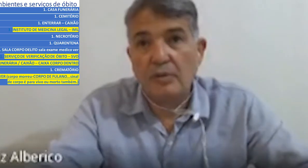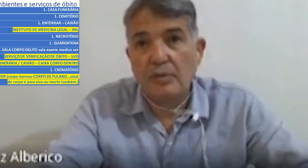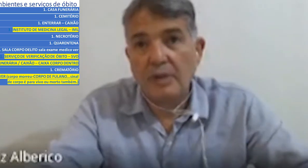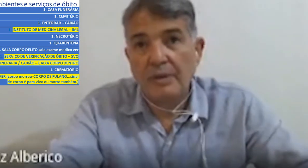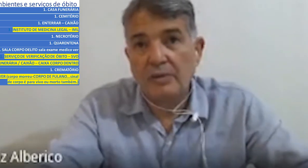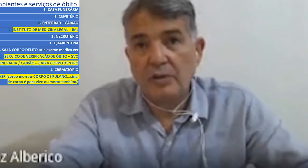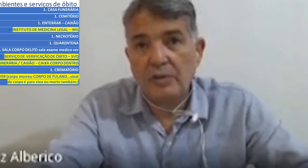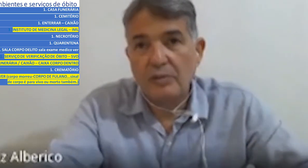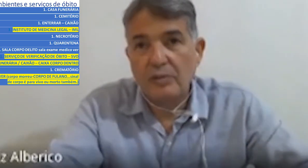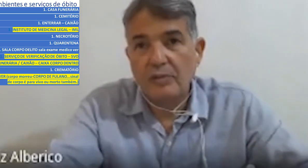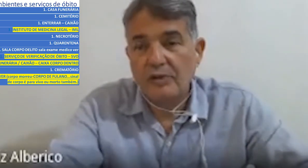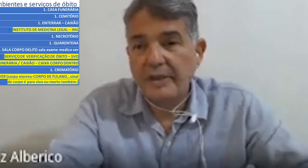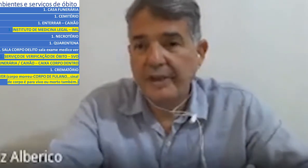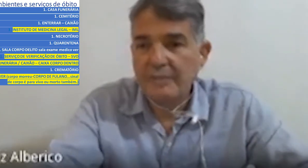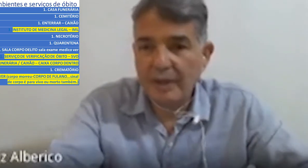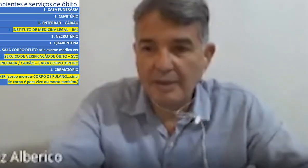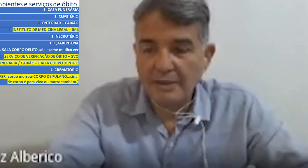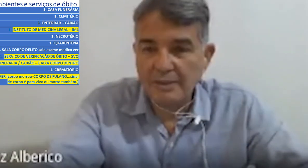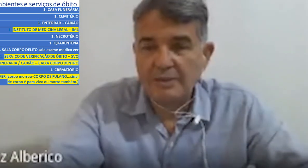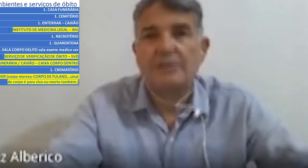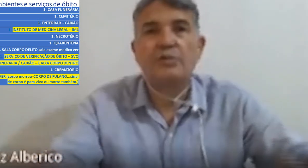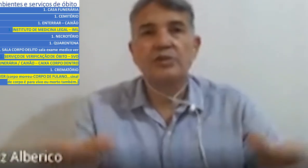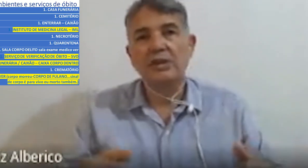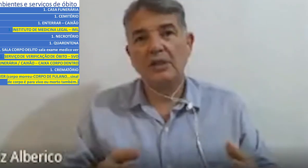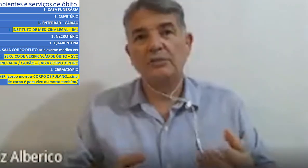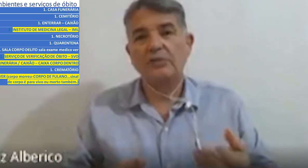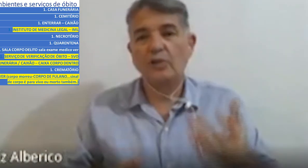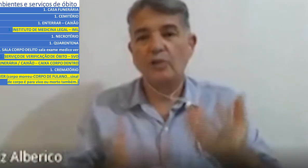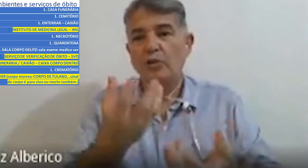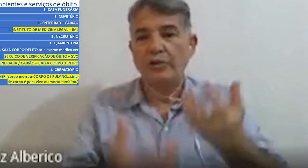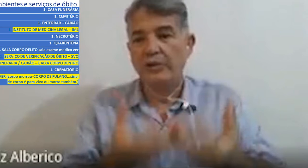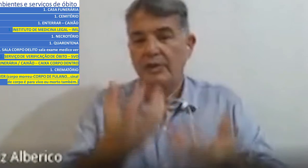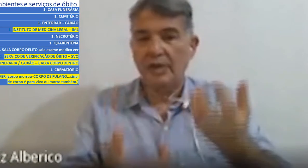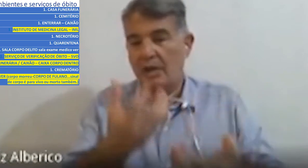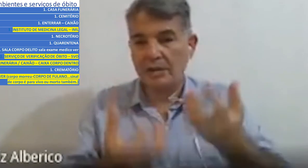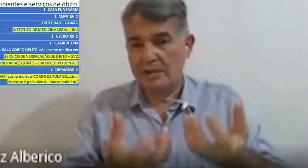O crematório vai queimar. O sinal de fogo é esse.